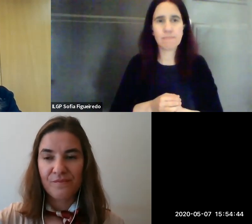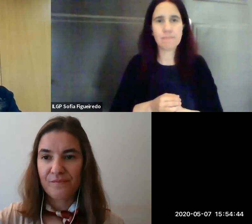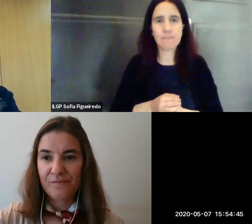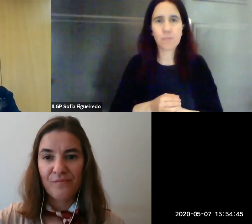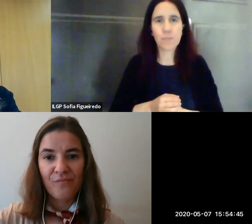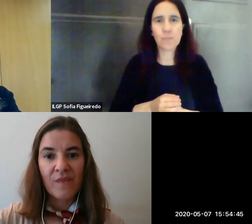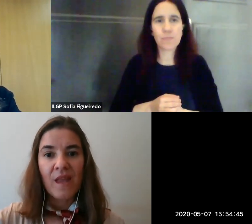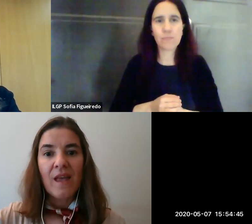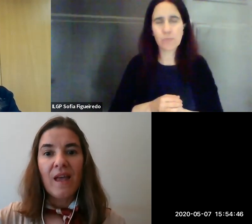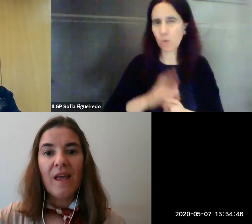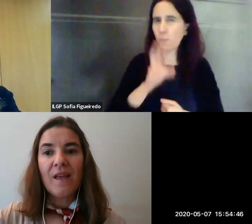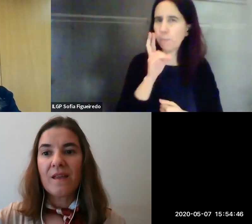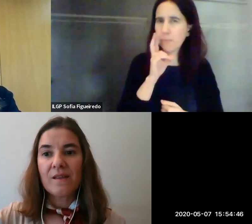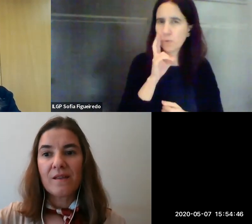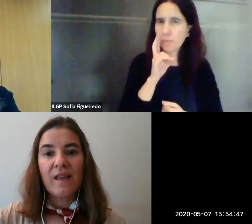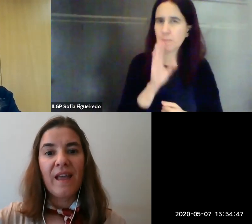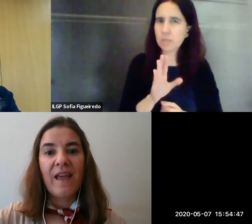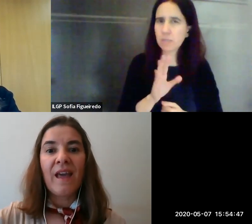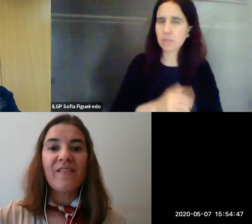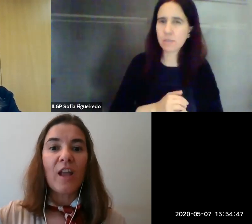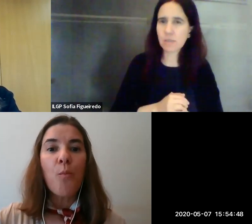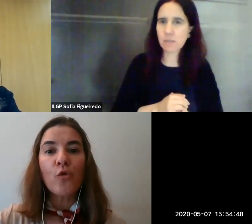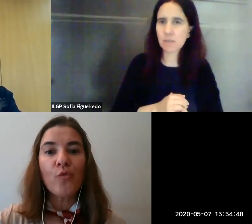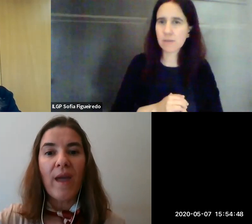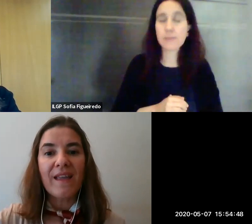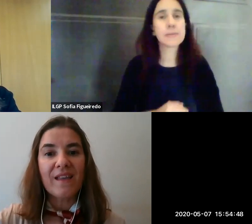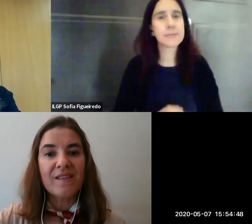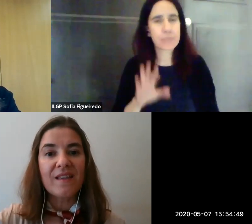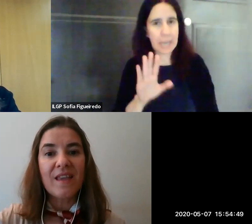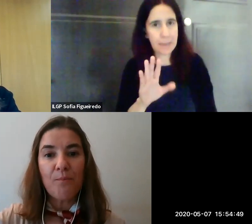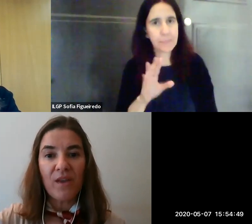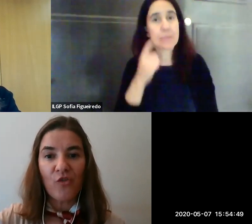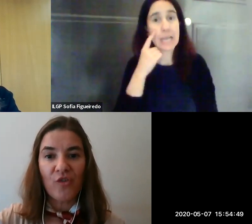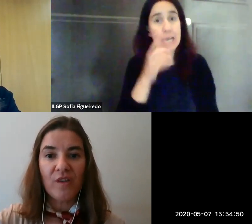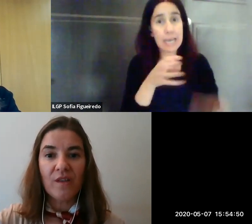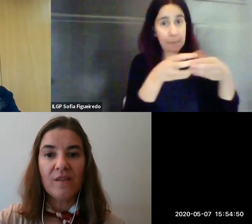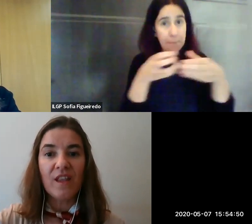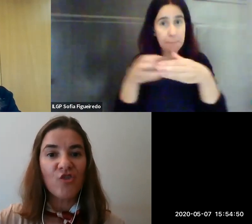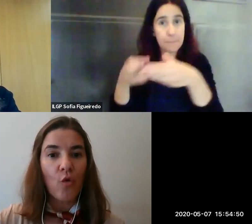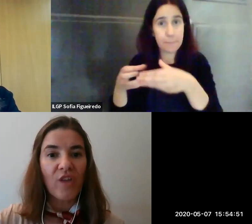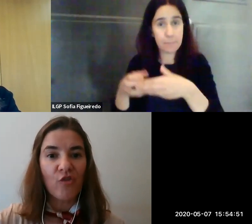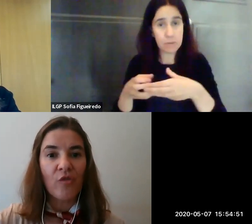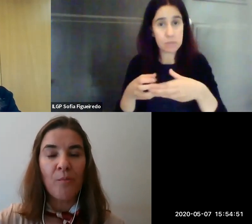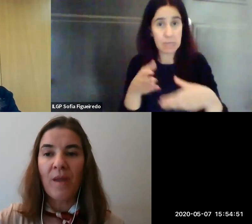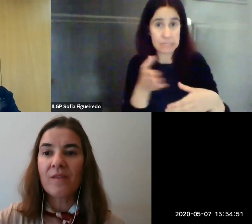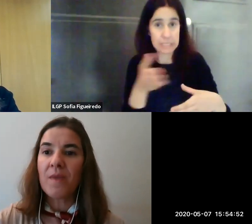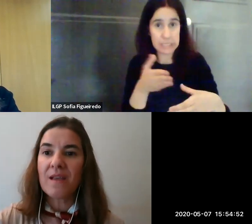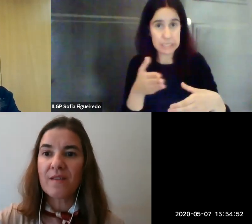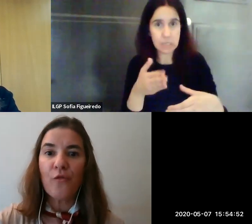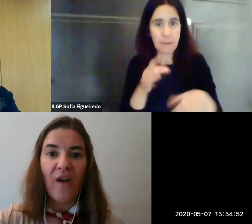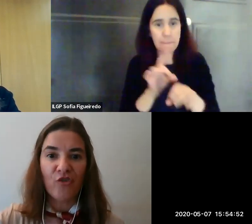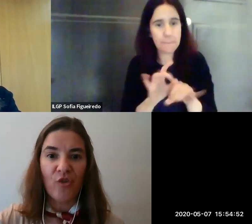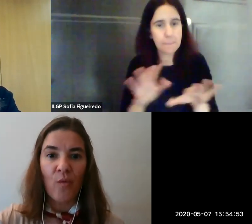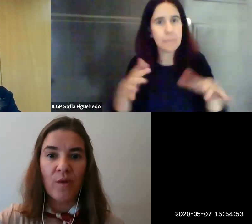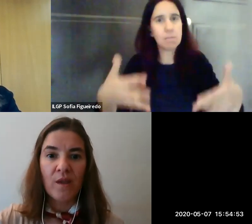Eu peço desculpa, mas não... Até que ponto é que as equipas, neste contexto da pandemia,